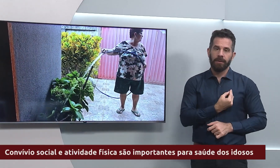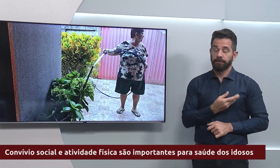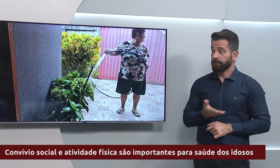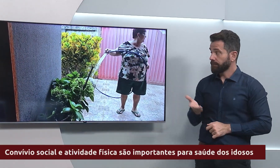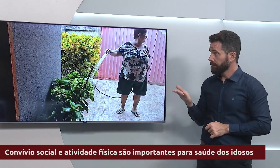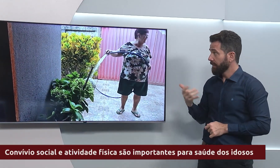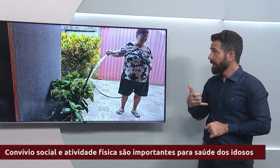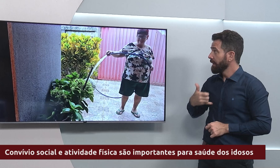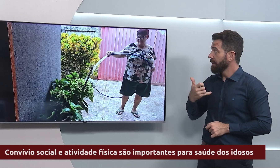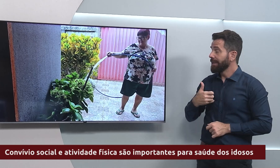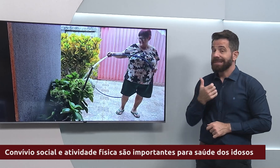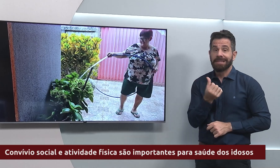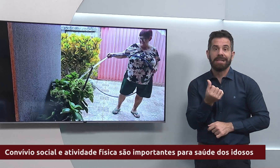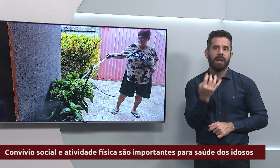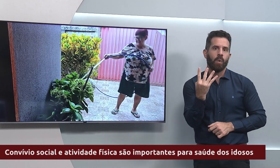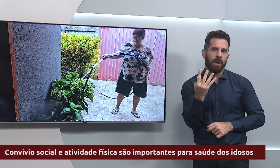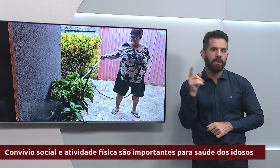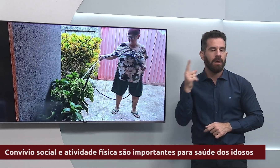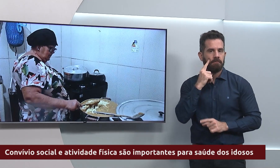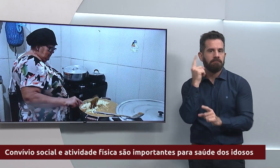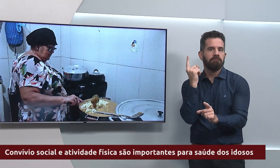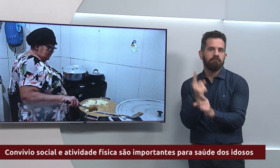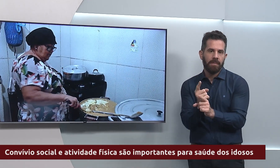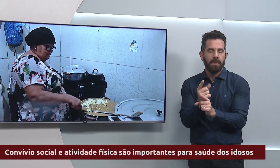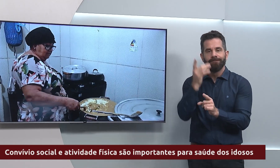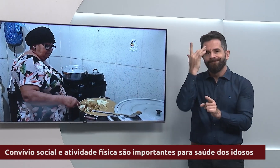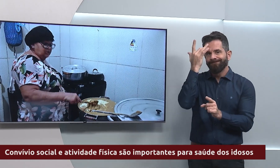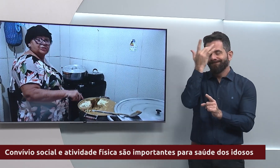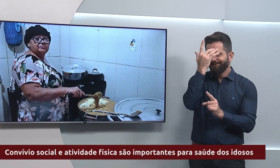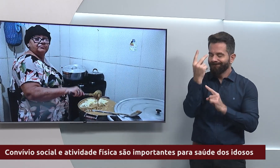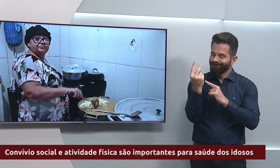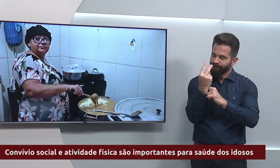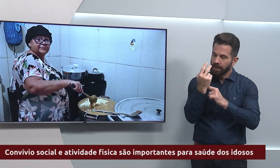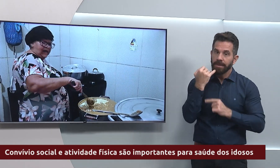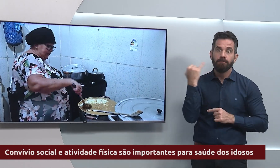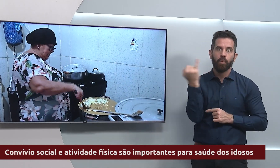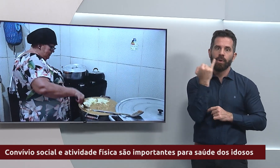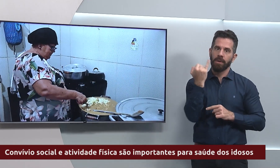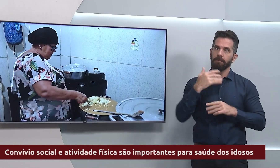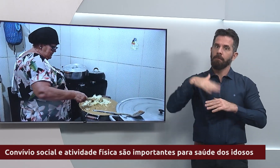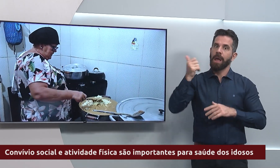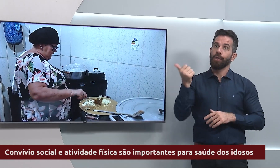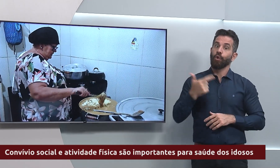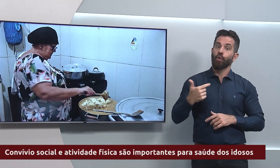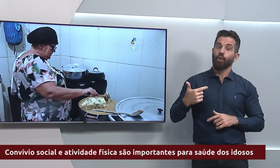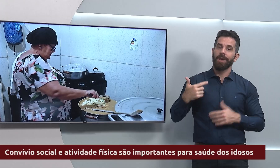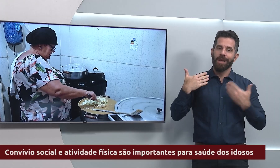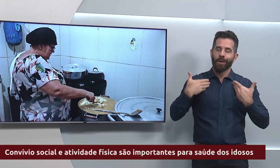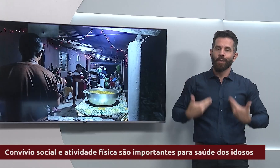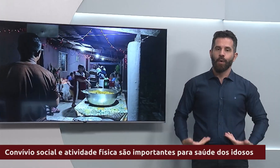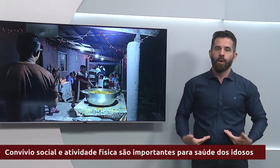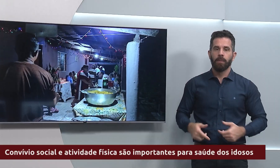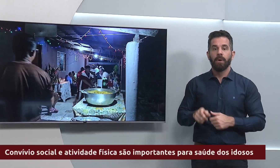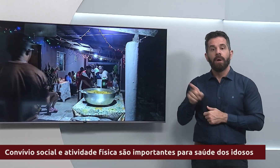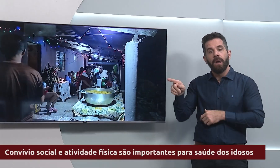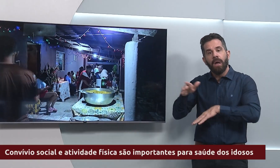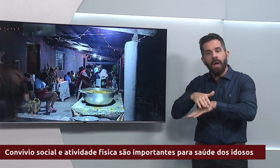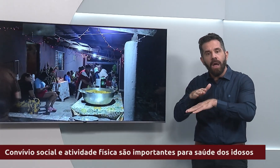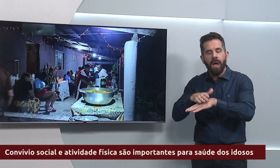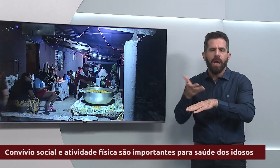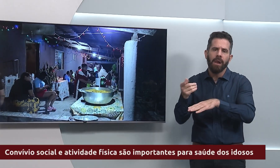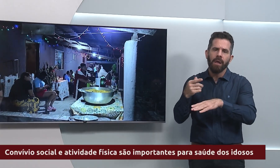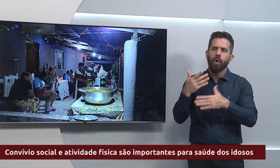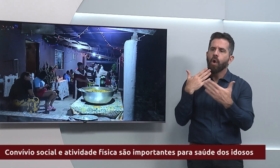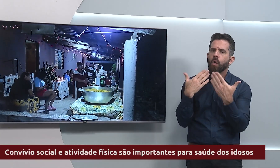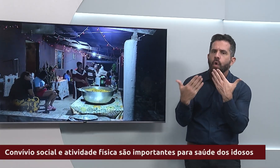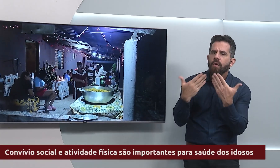64 anos, descobriu que cuidar da mente é tão importante quanto cuidar do corpo. Aposentada, ela preenche parte do dia com conversas e